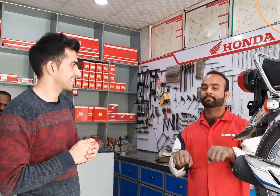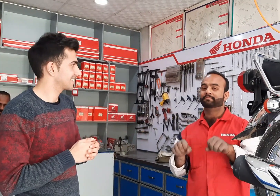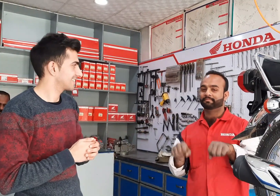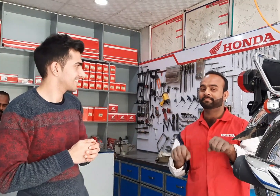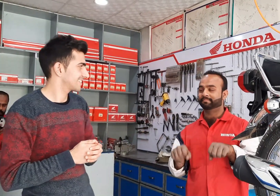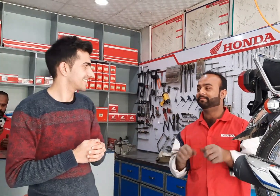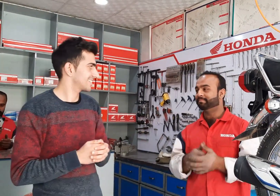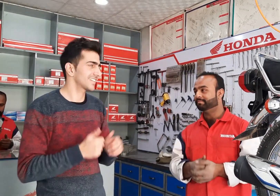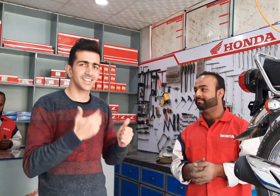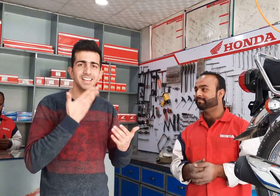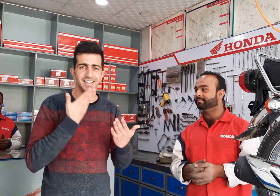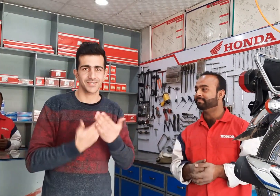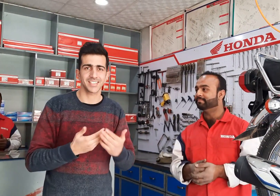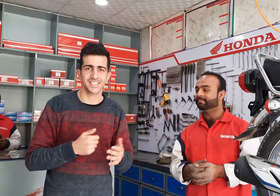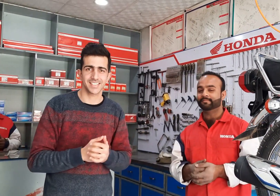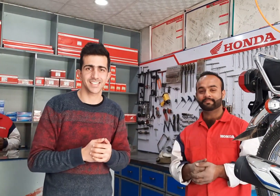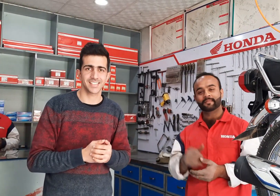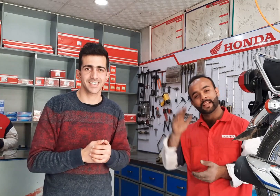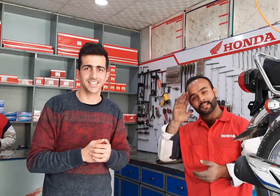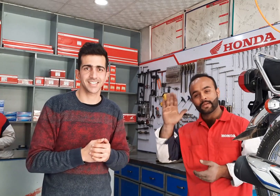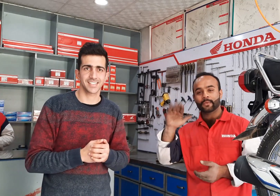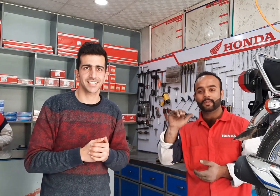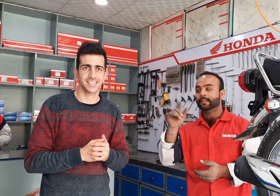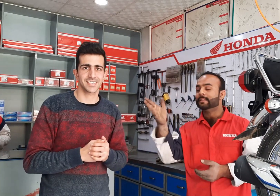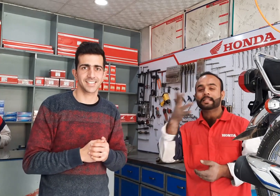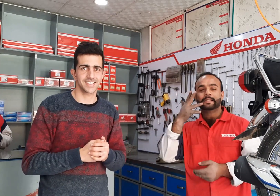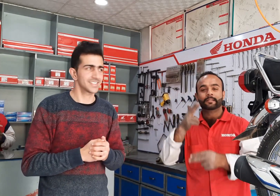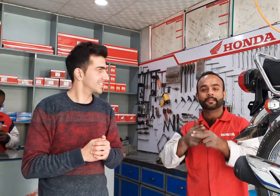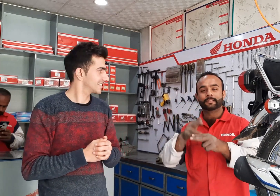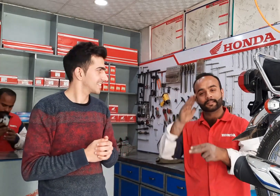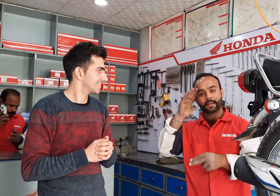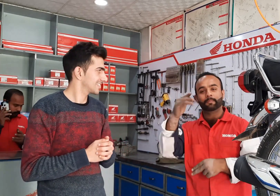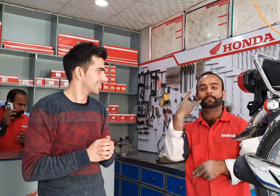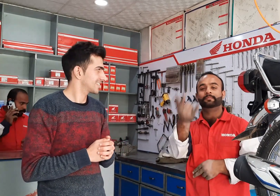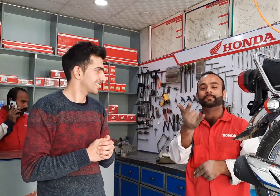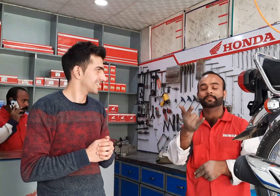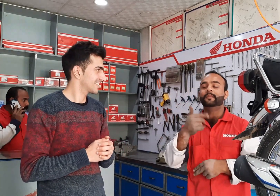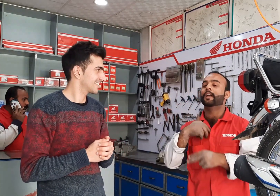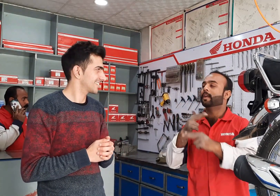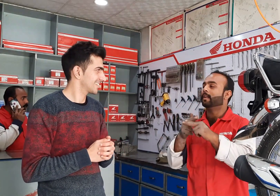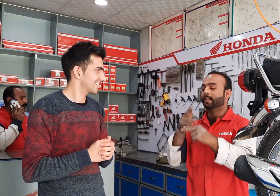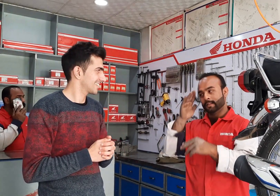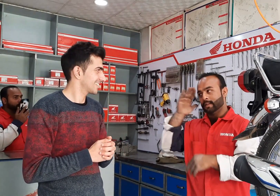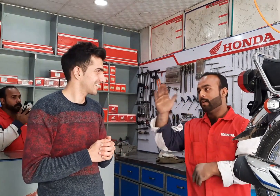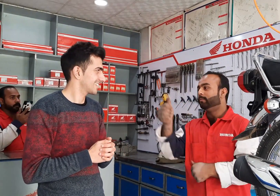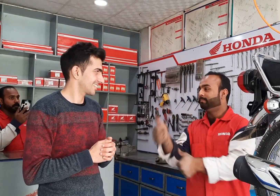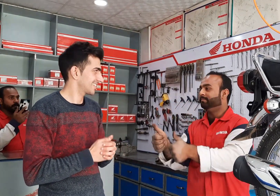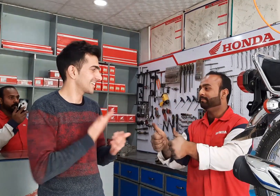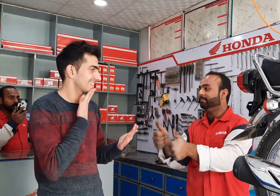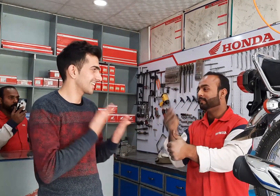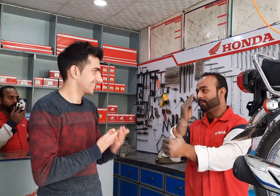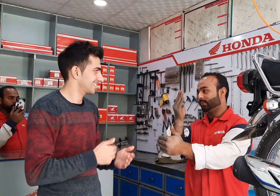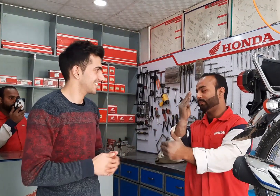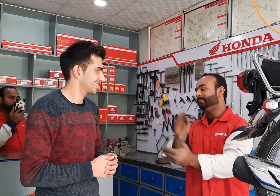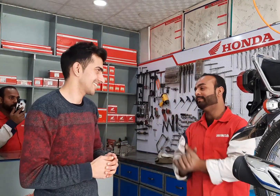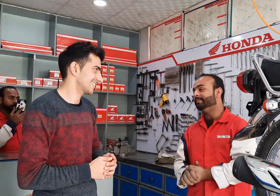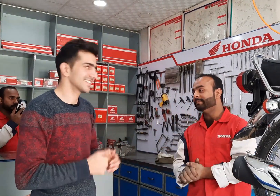ہے بائیک ریپیر کرنے کا بہت شکریہ اللہ حافظ بہت شکریہ حسن تینکیو سو مچ اللہ